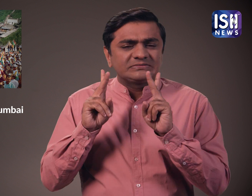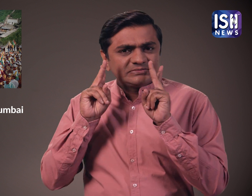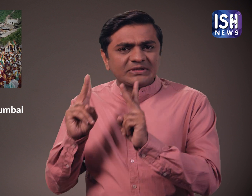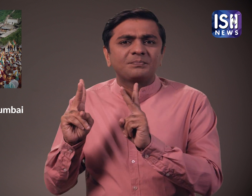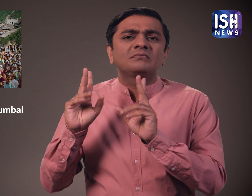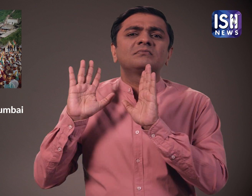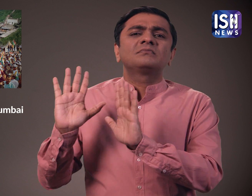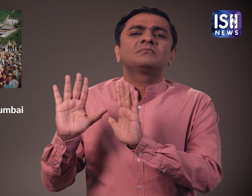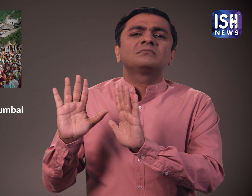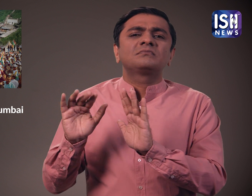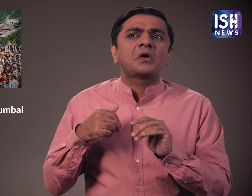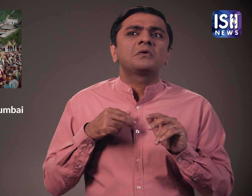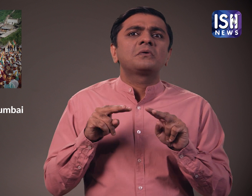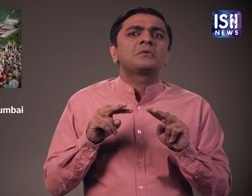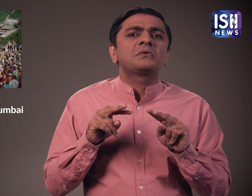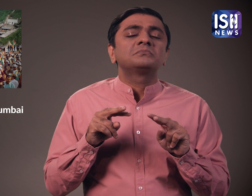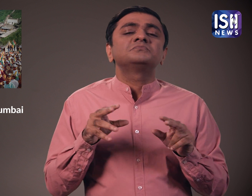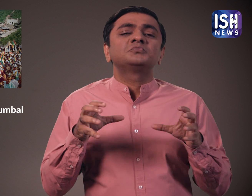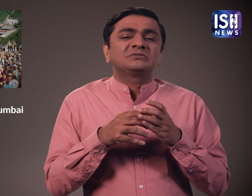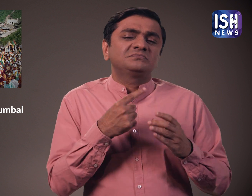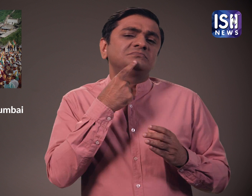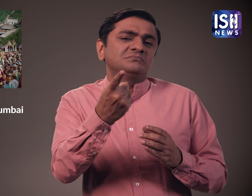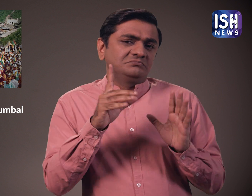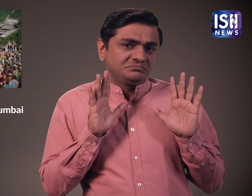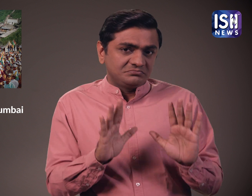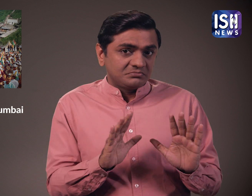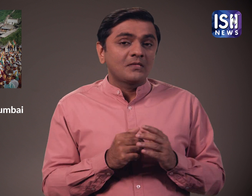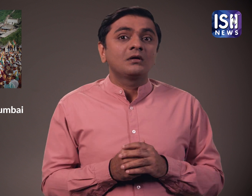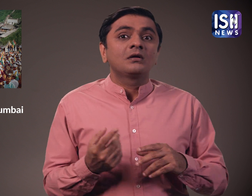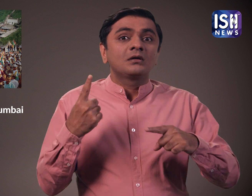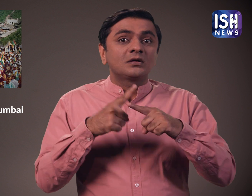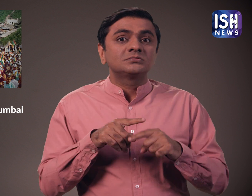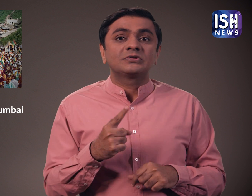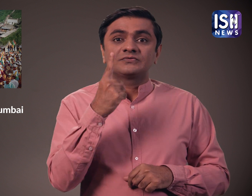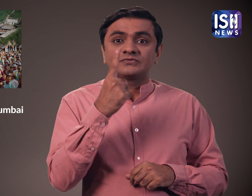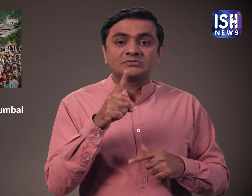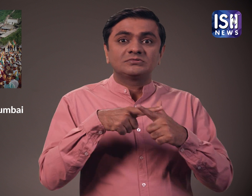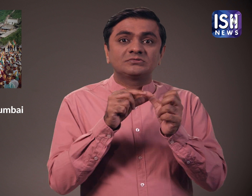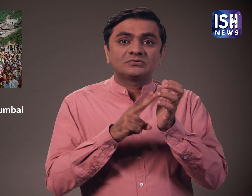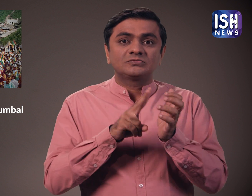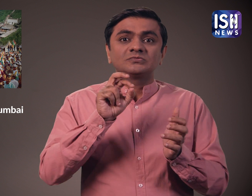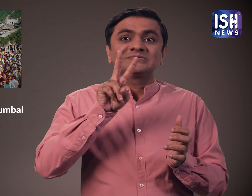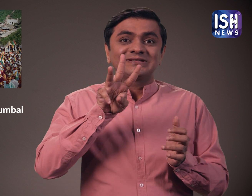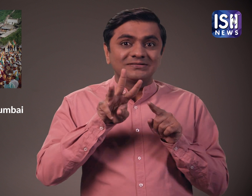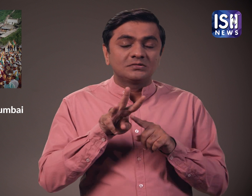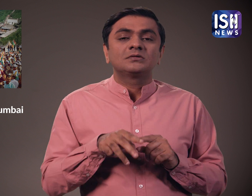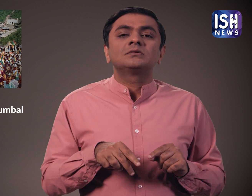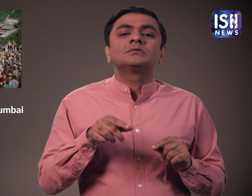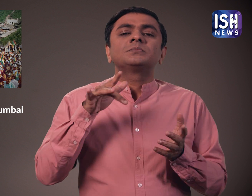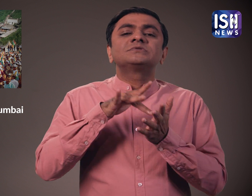मंदिर की पवित्रता बनी रहनी चाहिए। एक जनवरी 2023 को जैन समुदाई